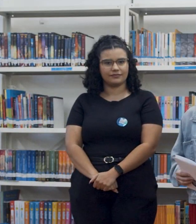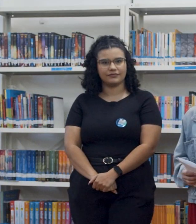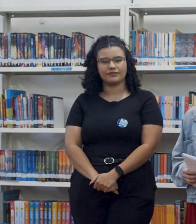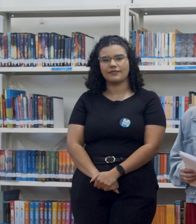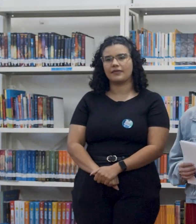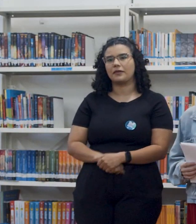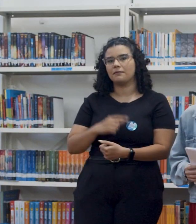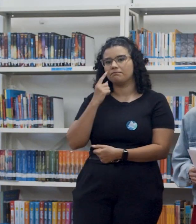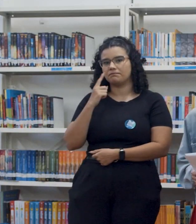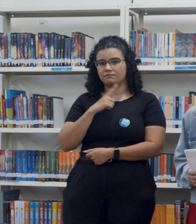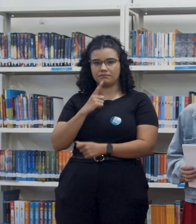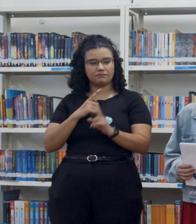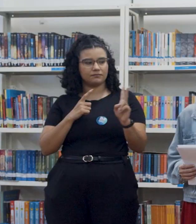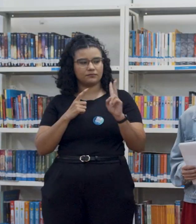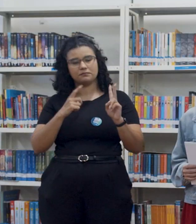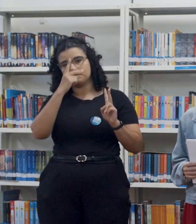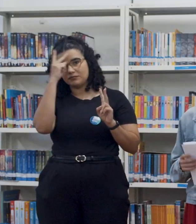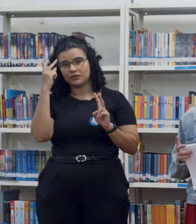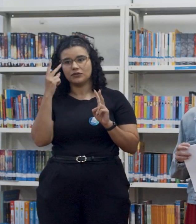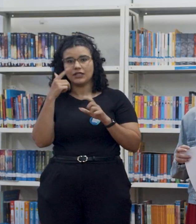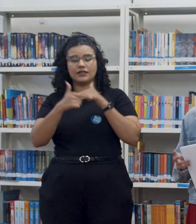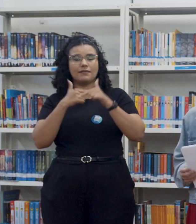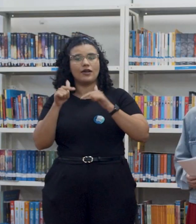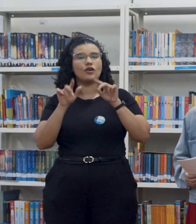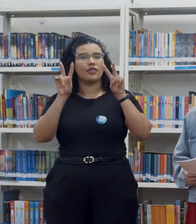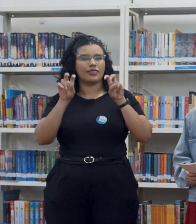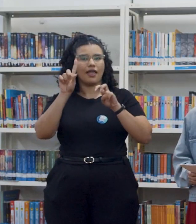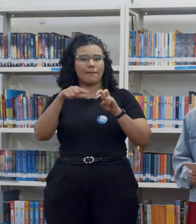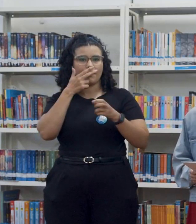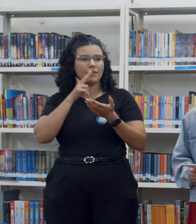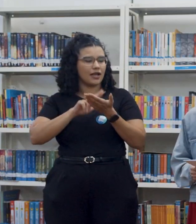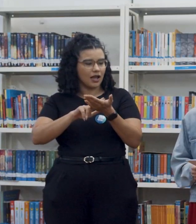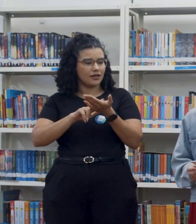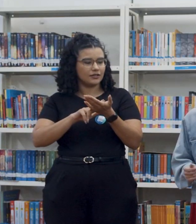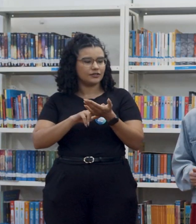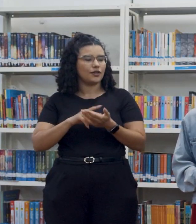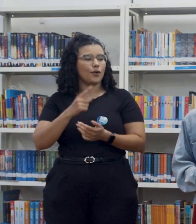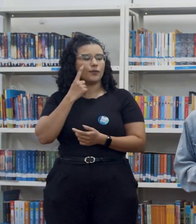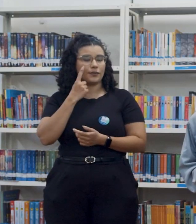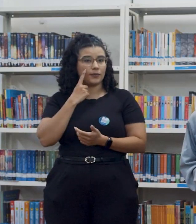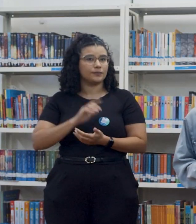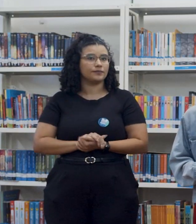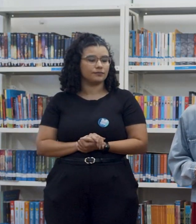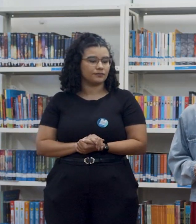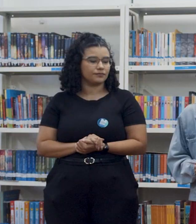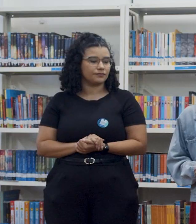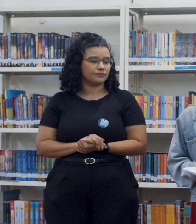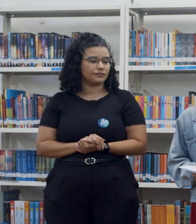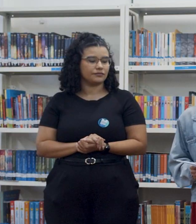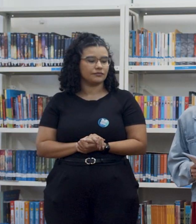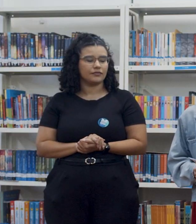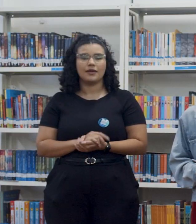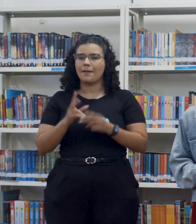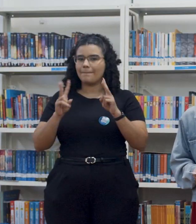Nós temos duas pessoas que trabalharam no tema carta, com resultados da mesma